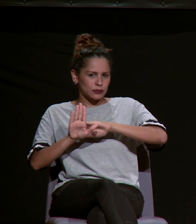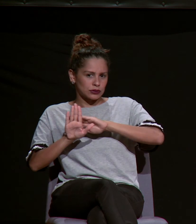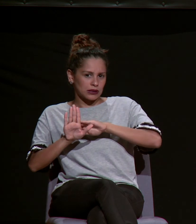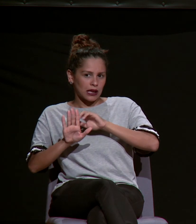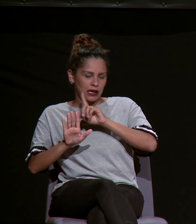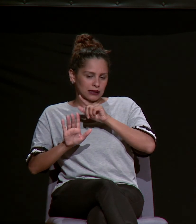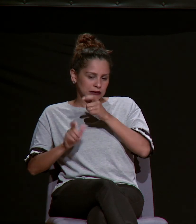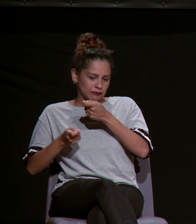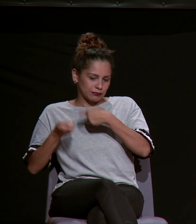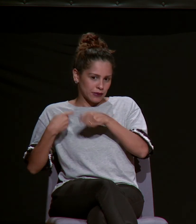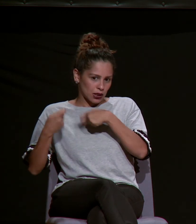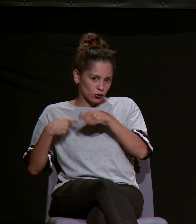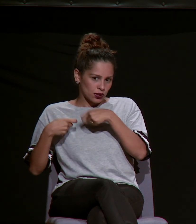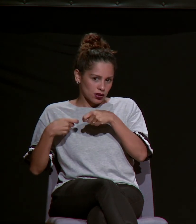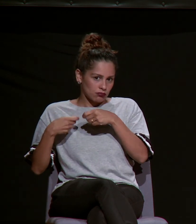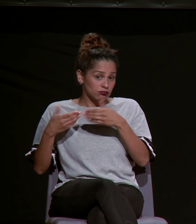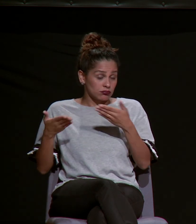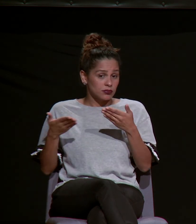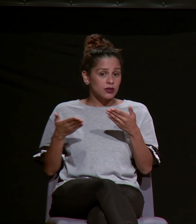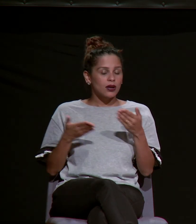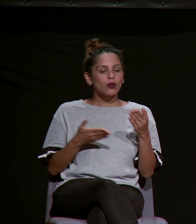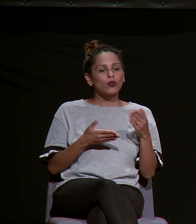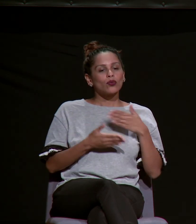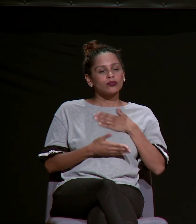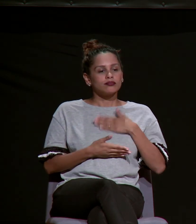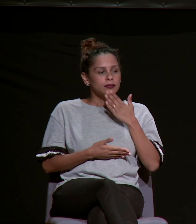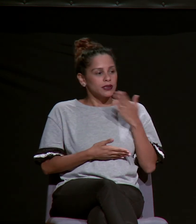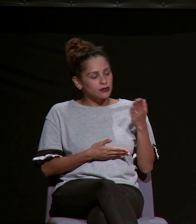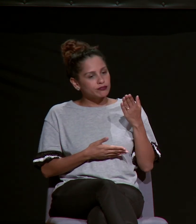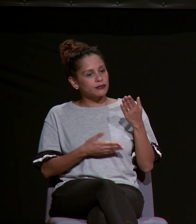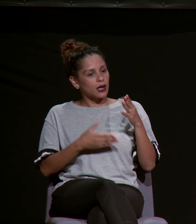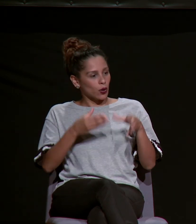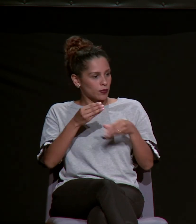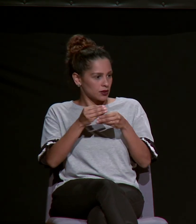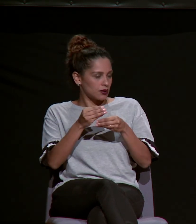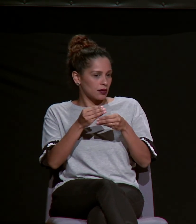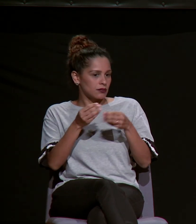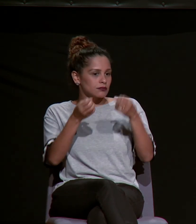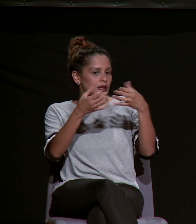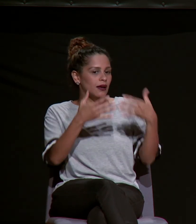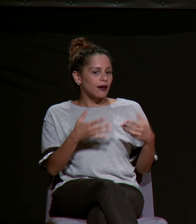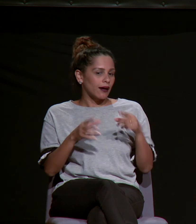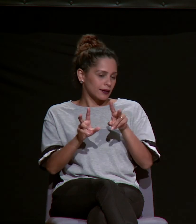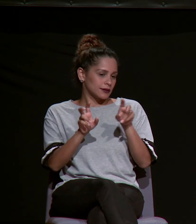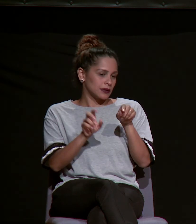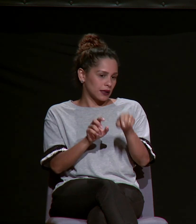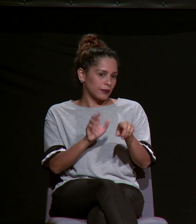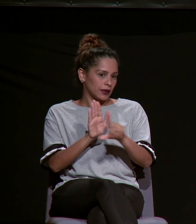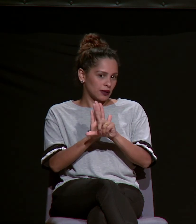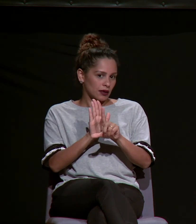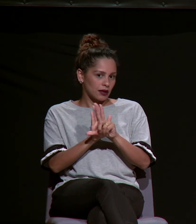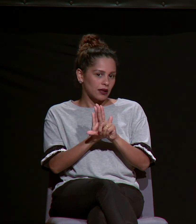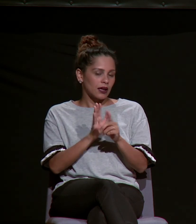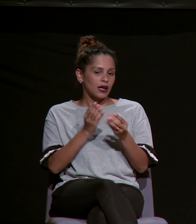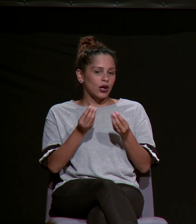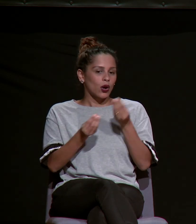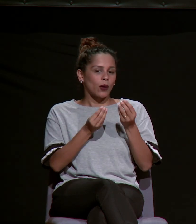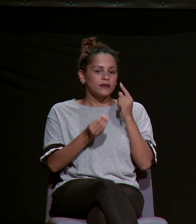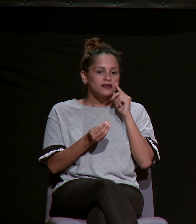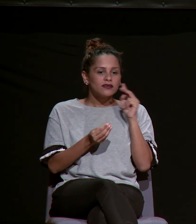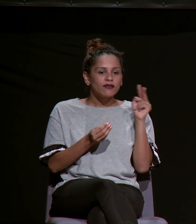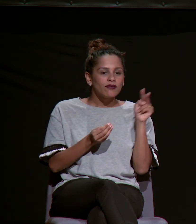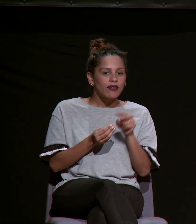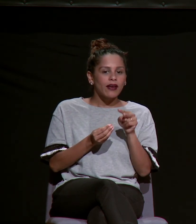complemento, gostaria que você falasse sobre isso. Qual é a sua experiência e como que você vê essa ambivalência do material